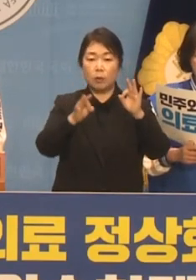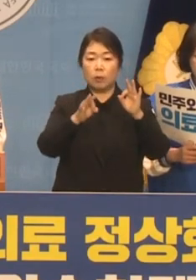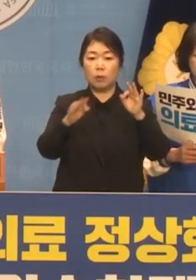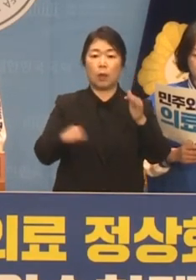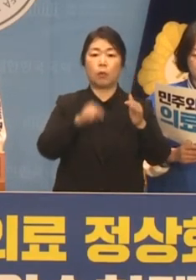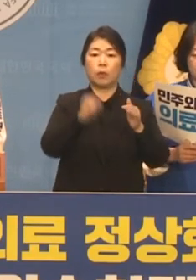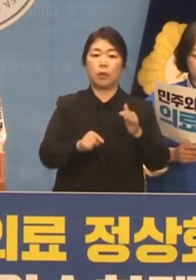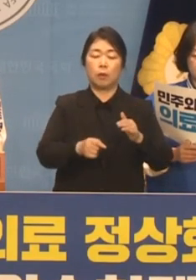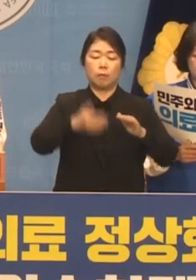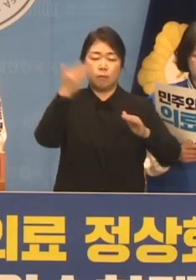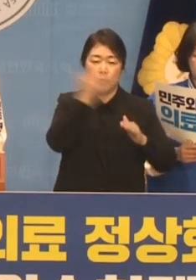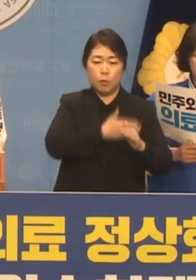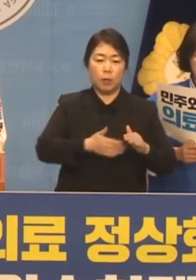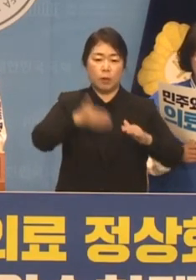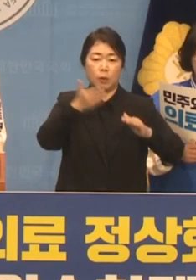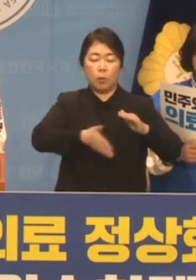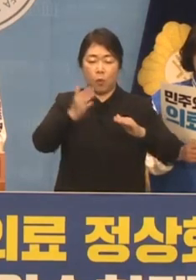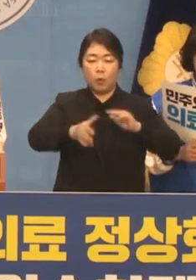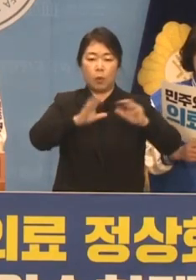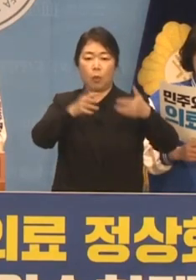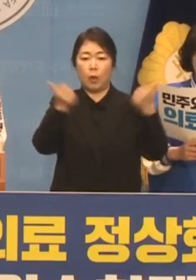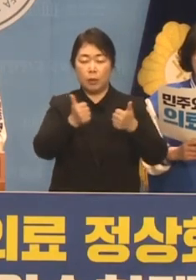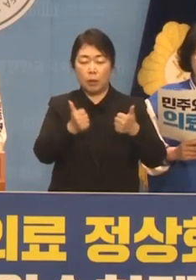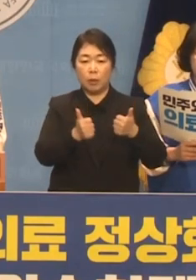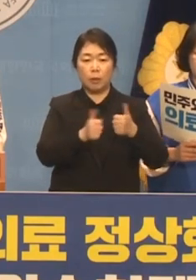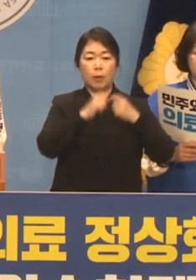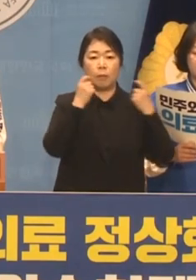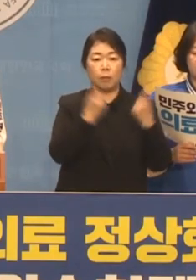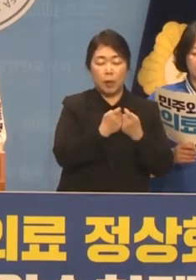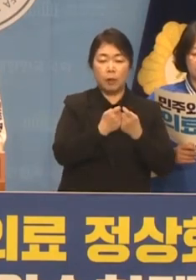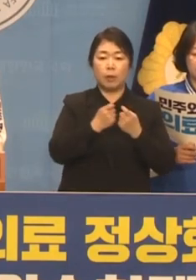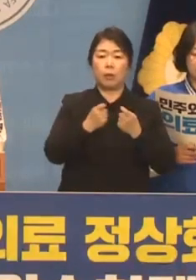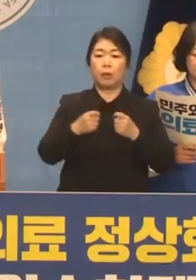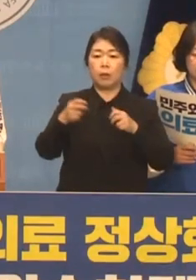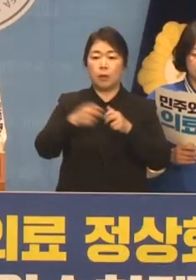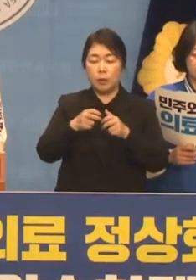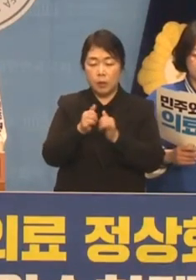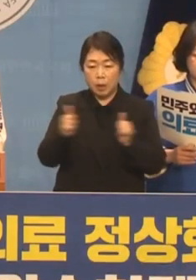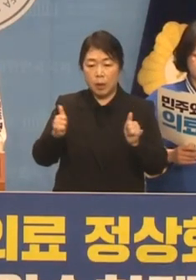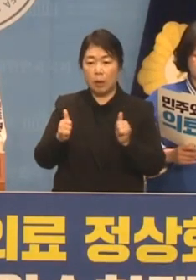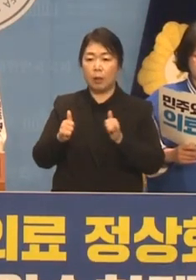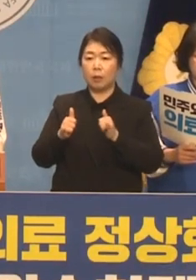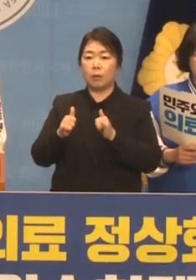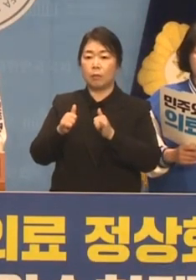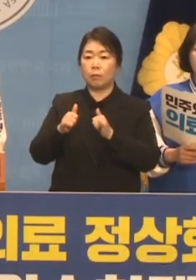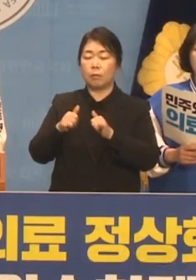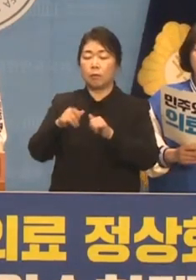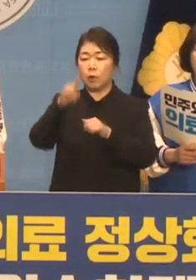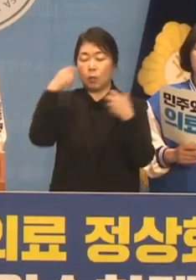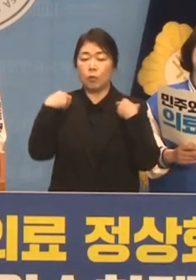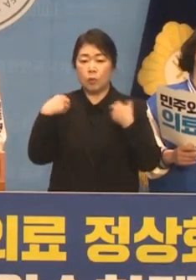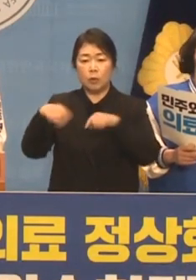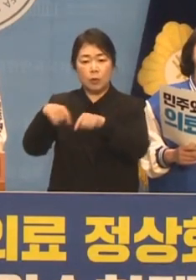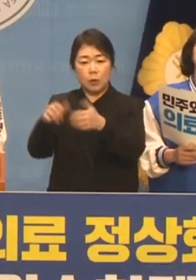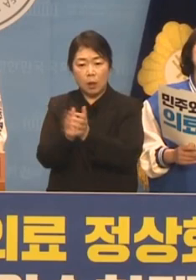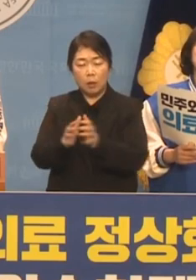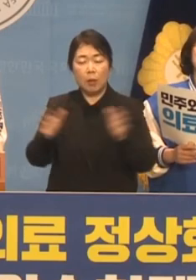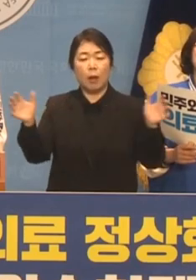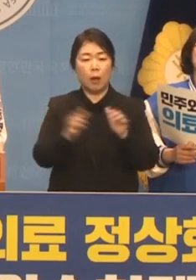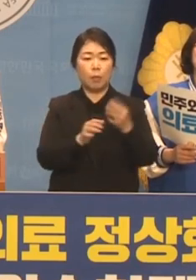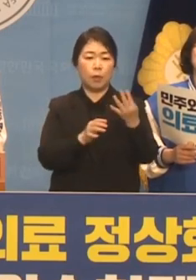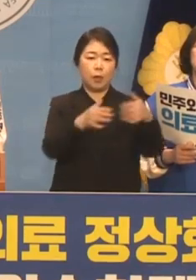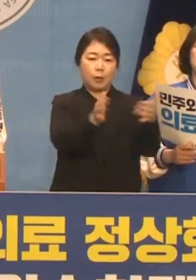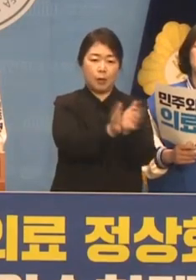장인 민의 당정 의료개혁 사자 협의체에서 합의해야 합니다